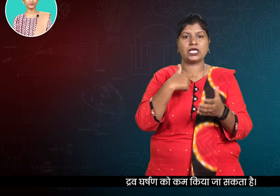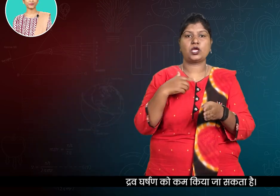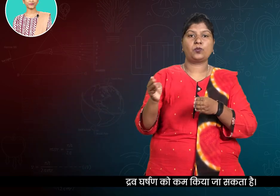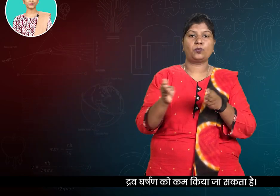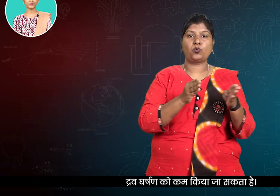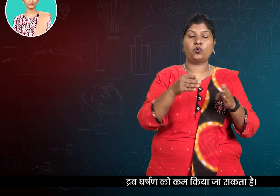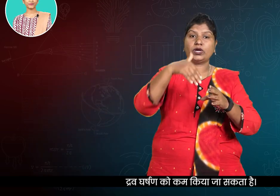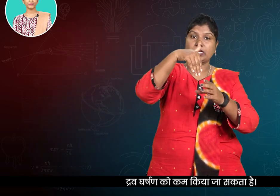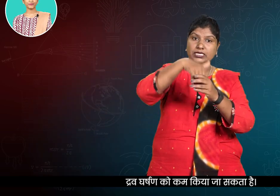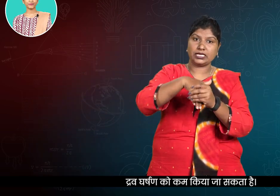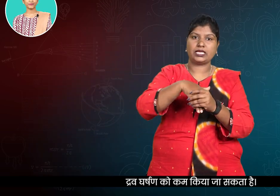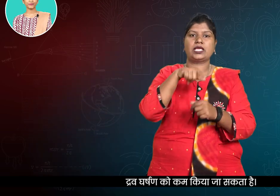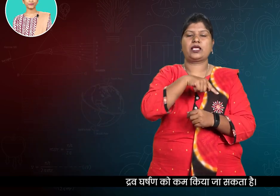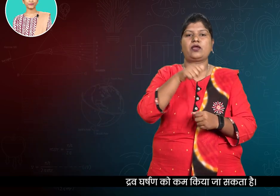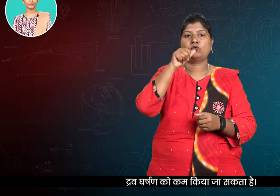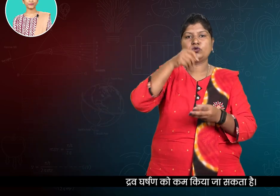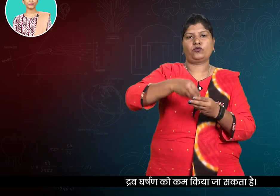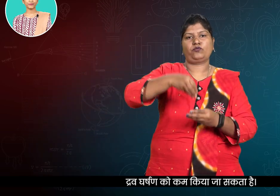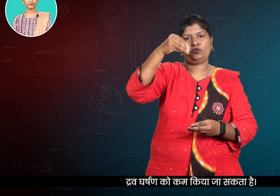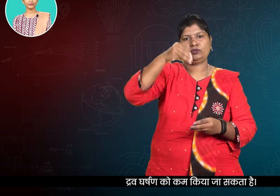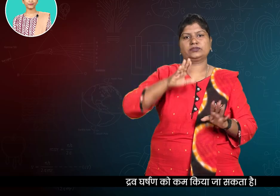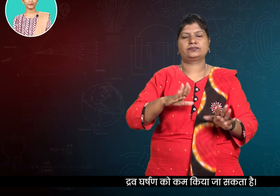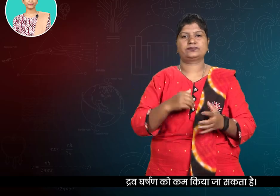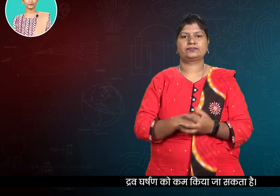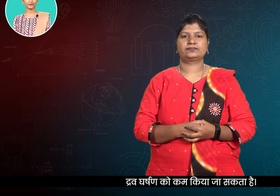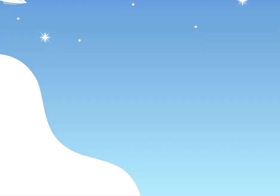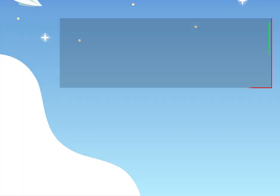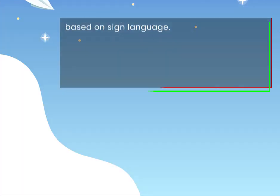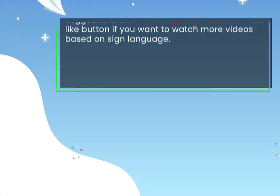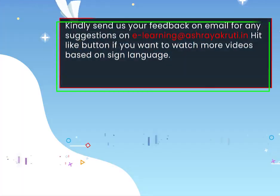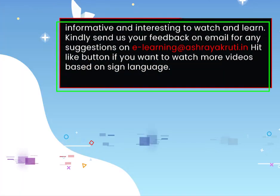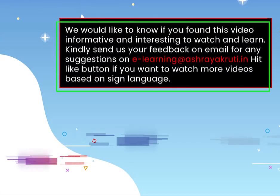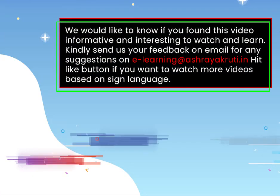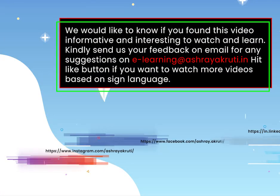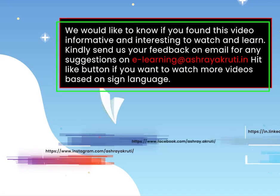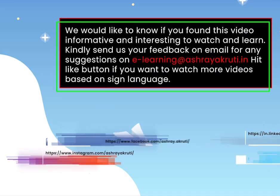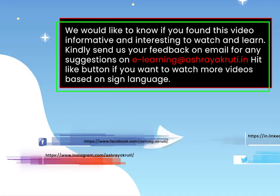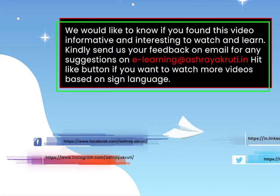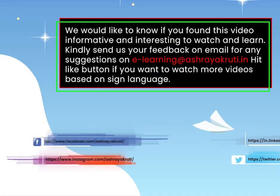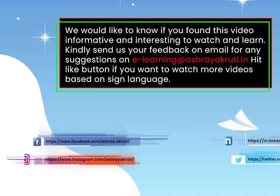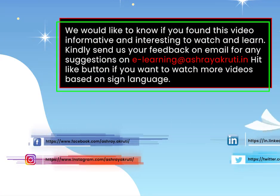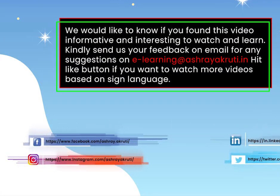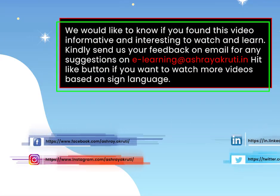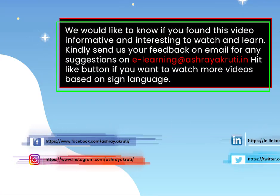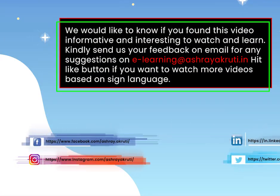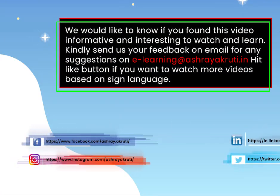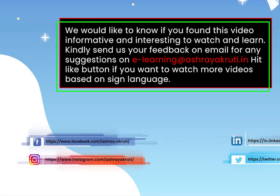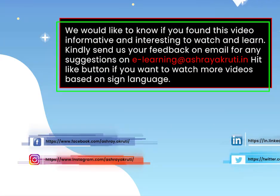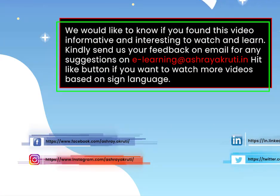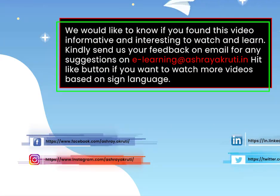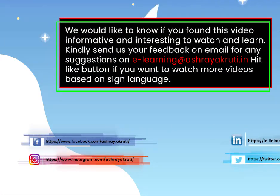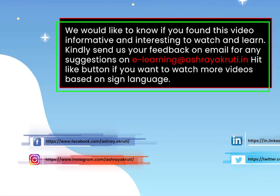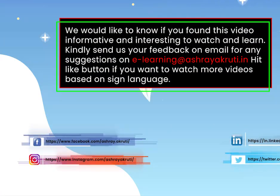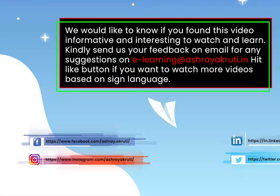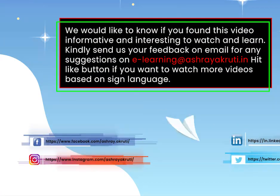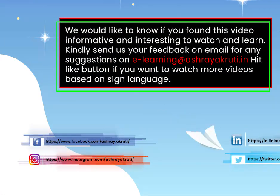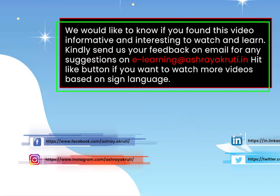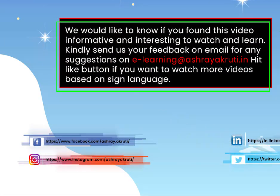झार्थे झात देकर देकर देकर देकर के प्र।ाव उतेश्वटरी के देले झाल नहीं